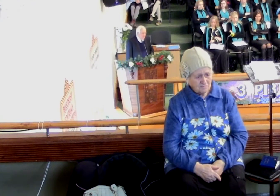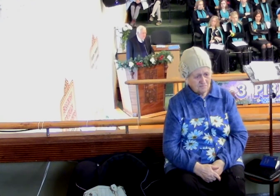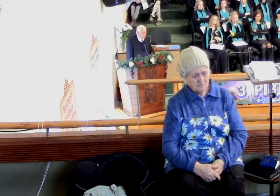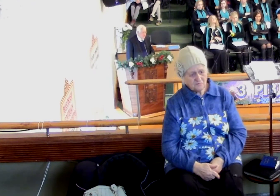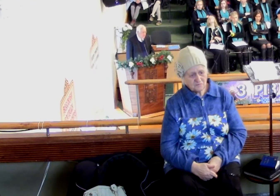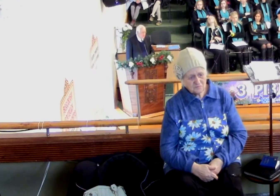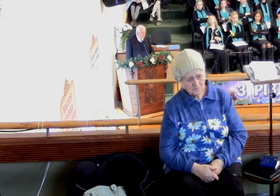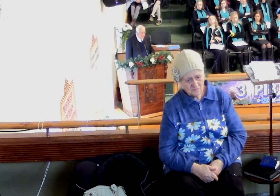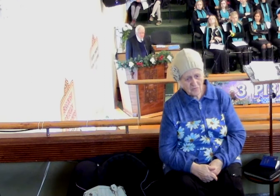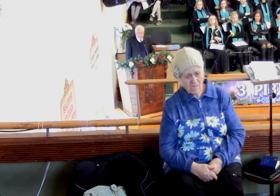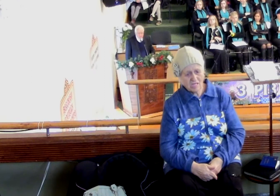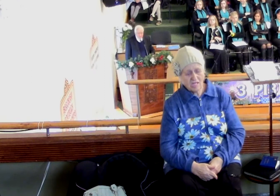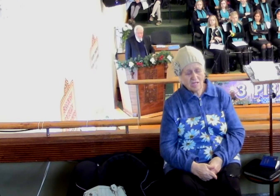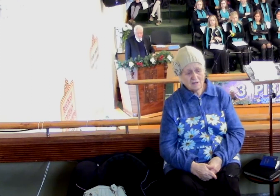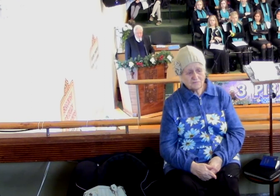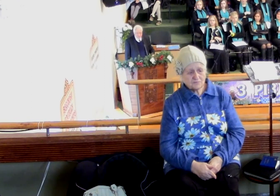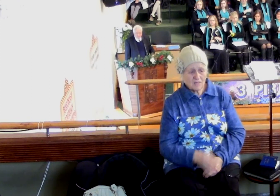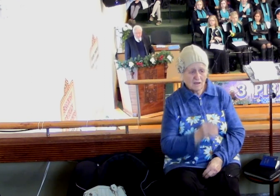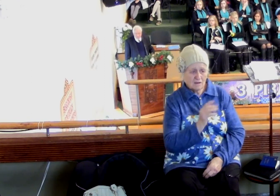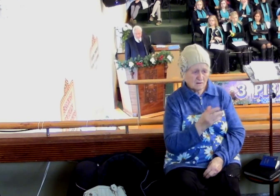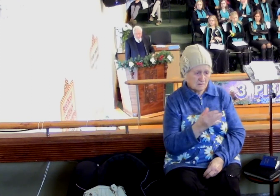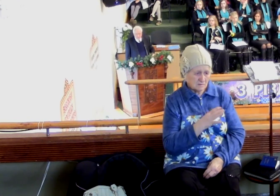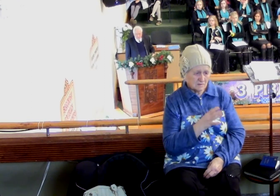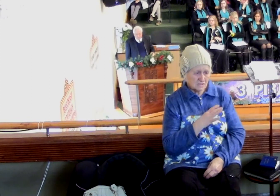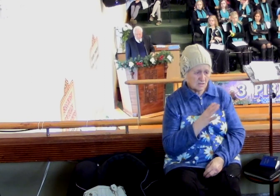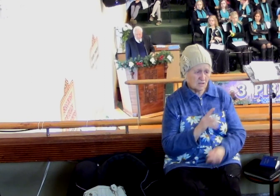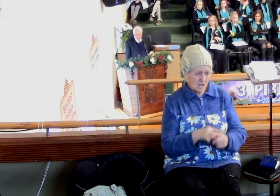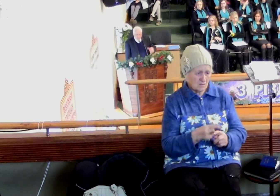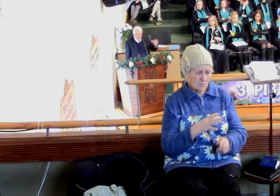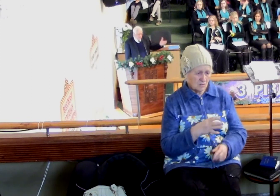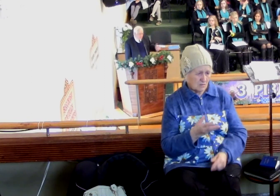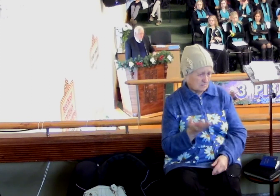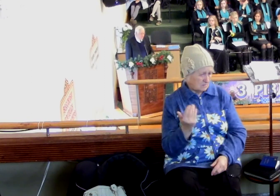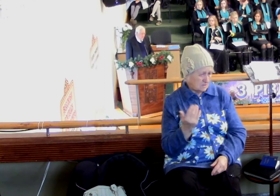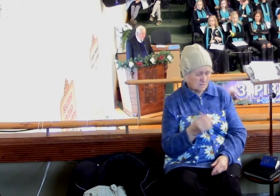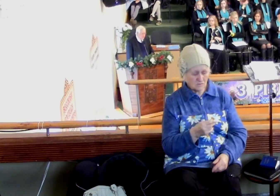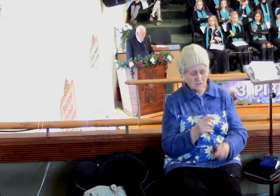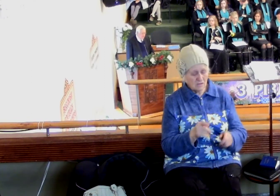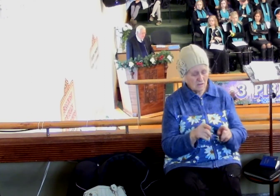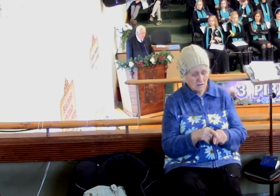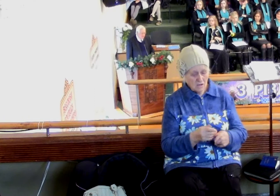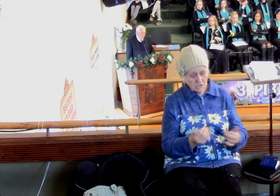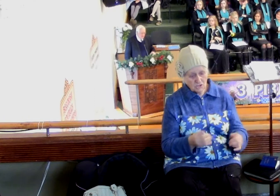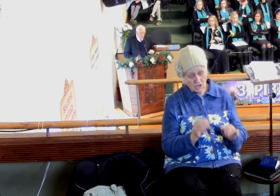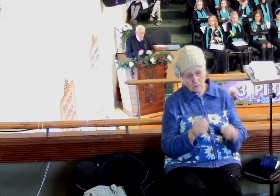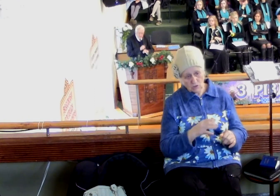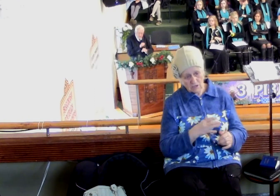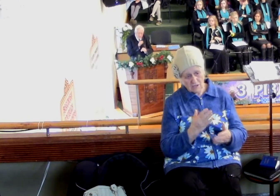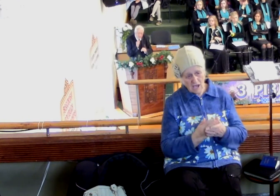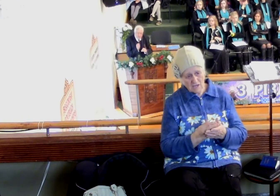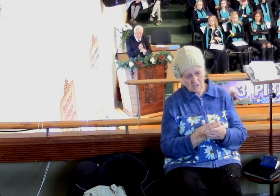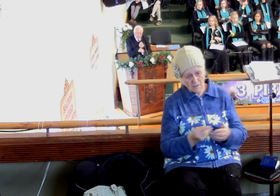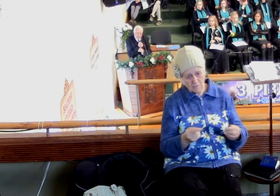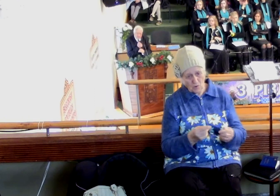особых препаратов, которые могли бы мгновенно оградить от этого яда. Я должен